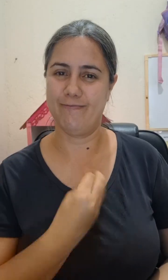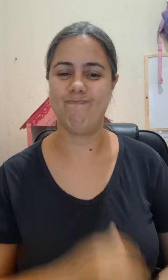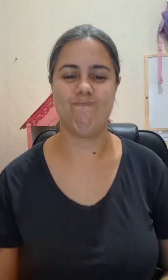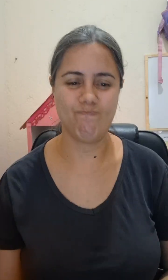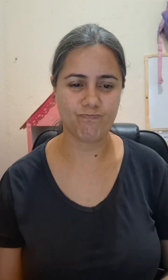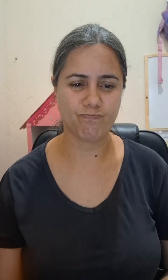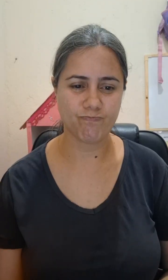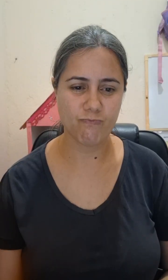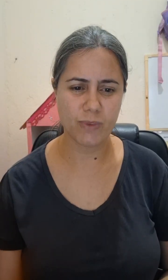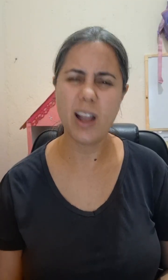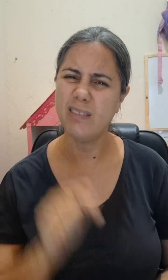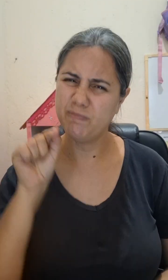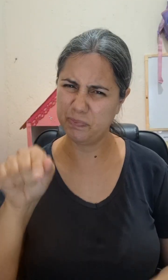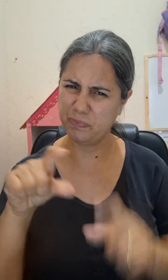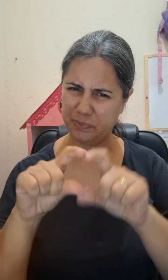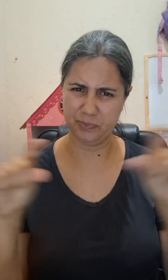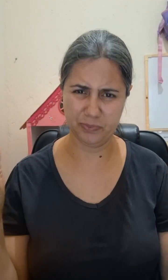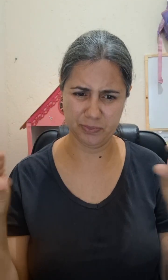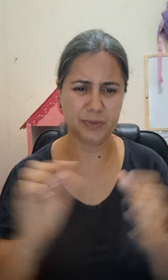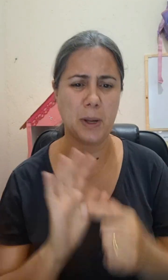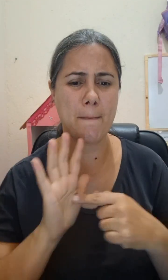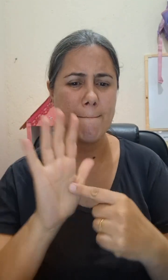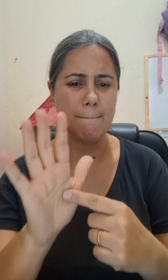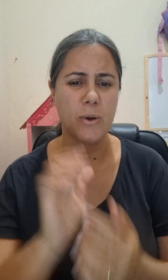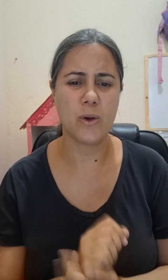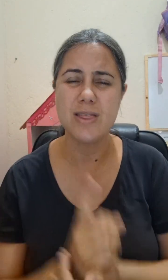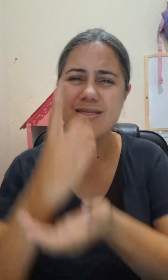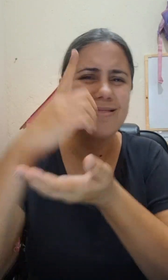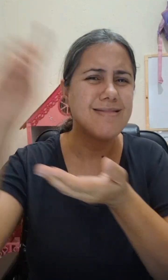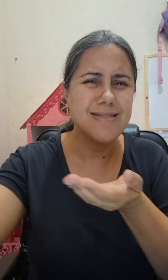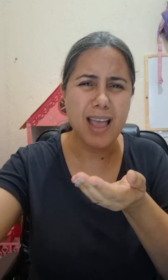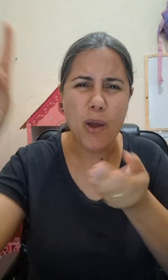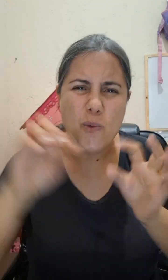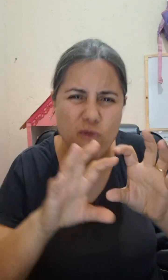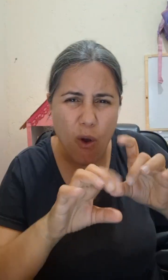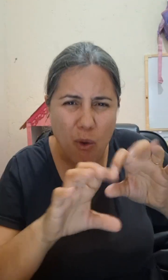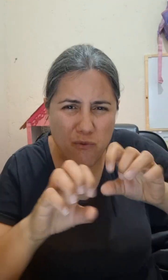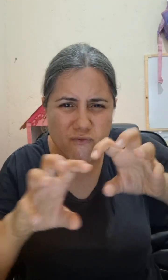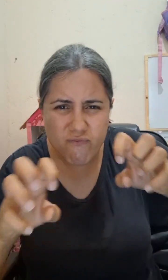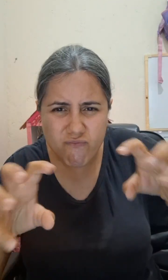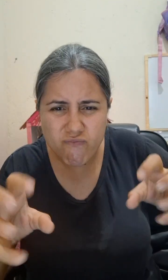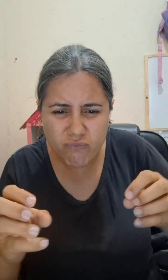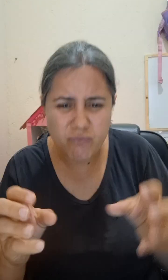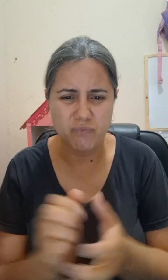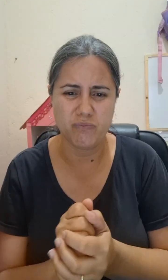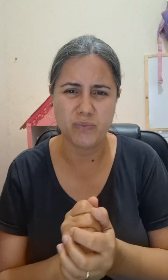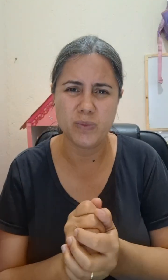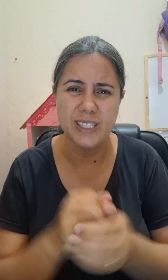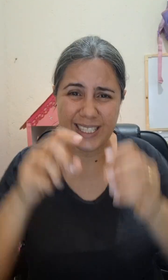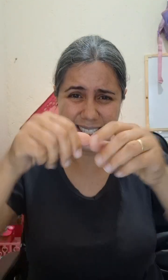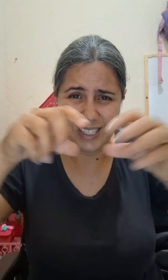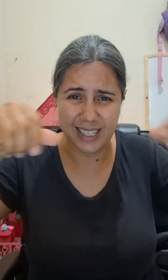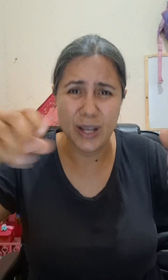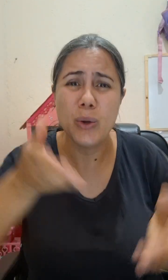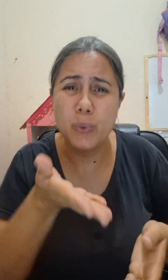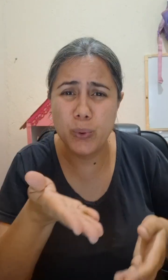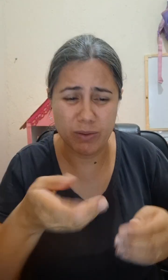passou a ser alma vivente, passou a ter vida. Esse verso mostra, revela que Deus moldou o